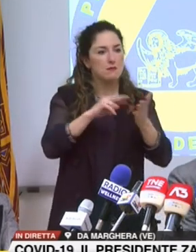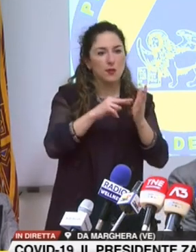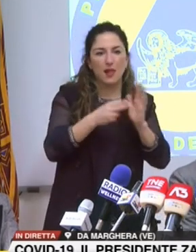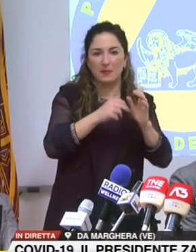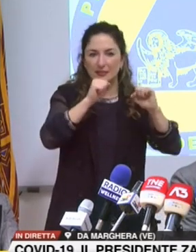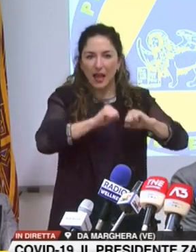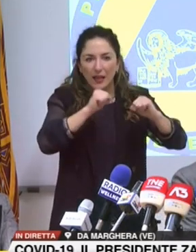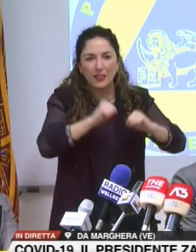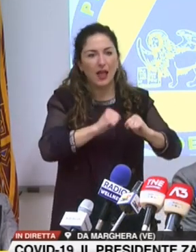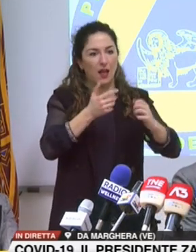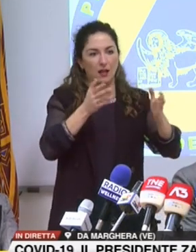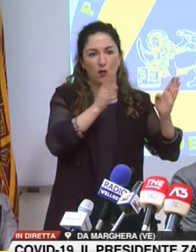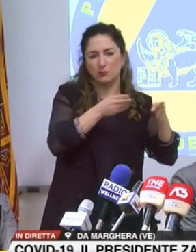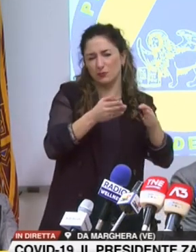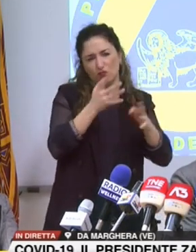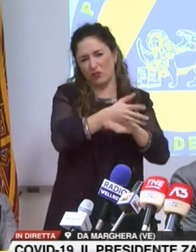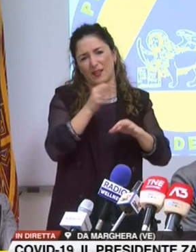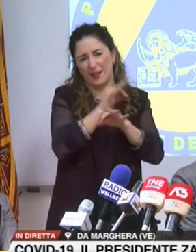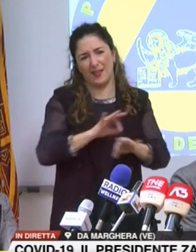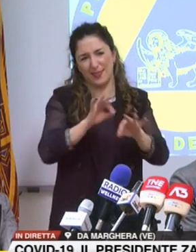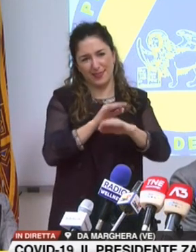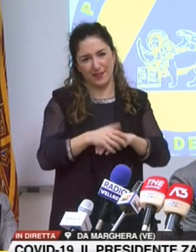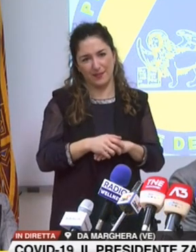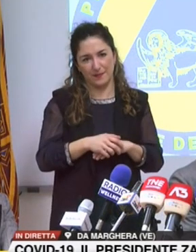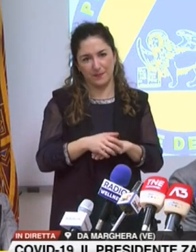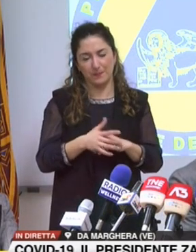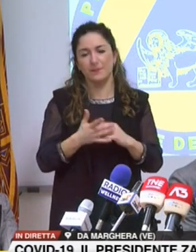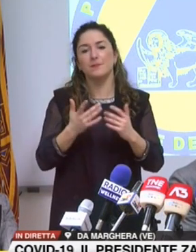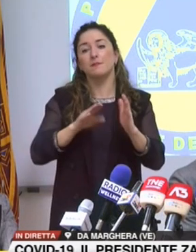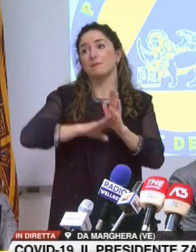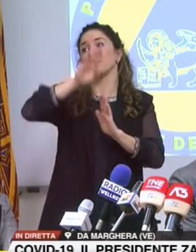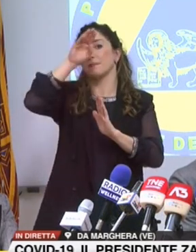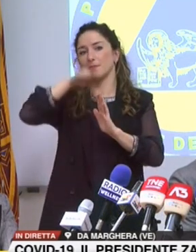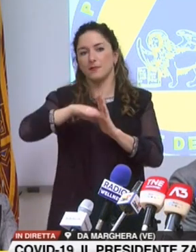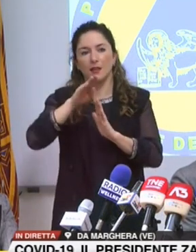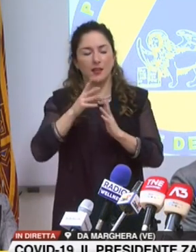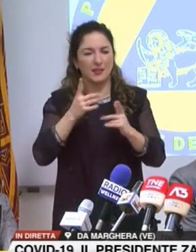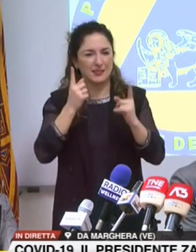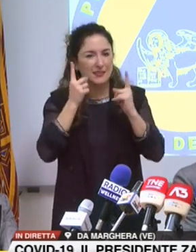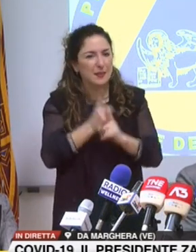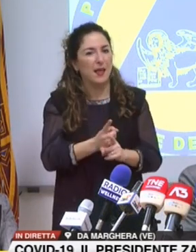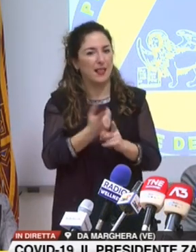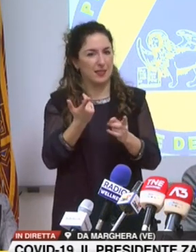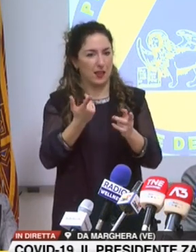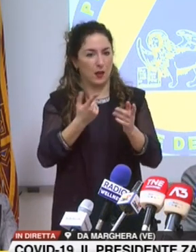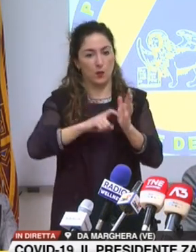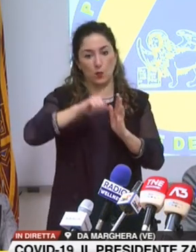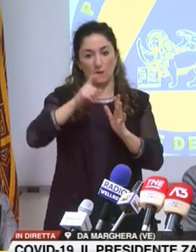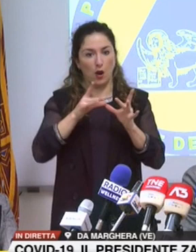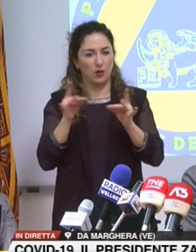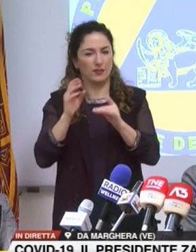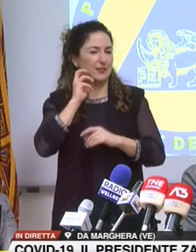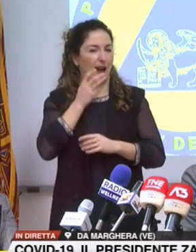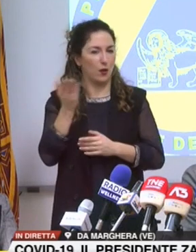terapia intensiva che funzionasse. È relativa a un andamento, diciamo, della curva del contagio, della curva dell'infezione, che è